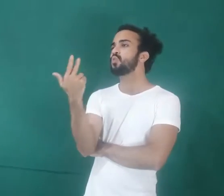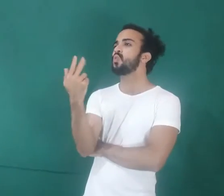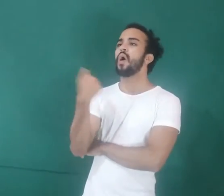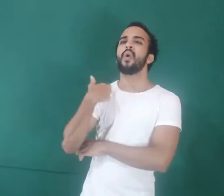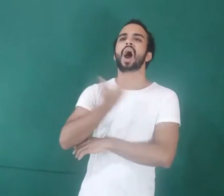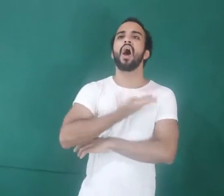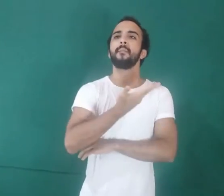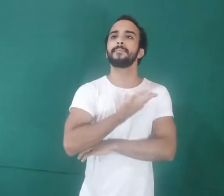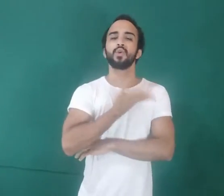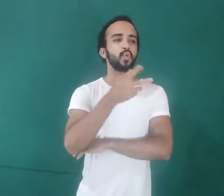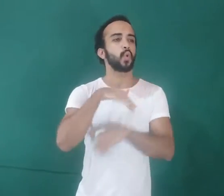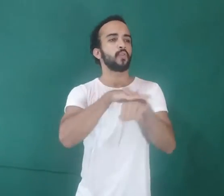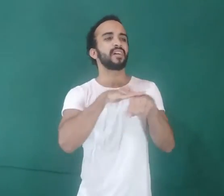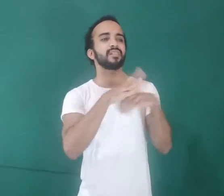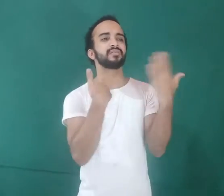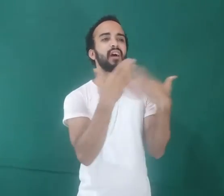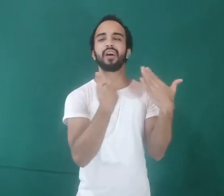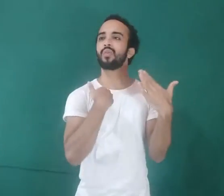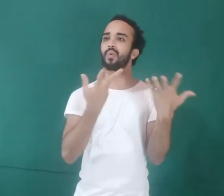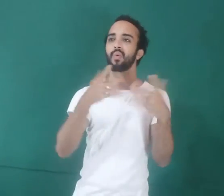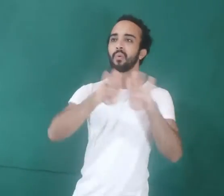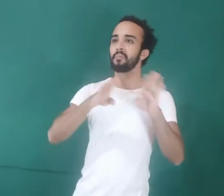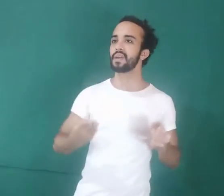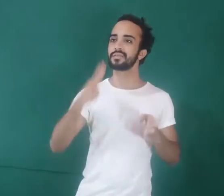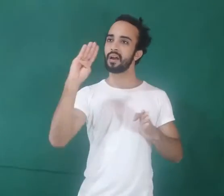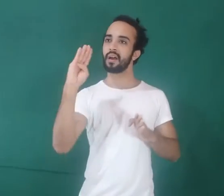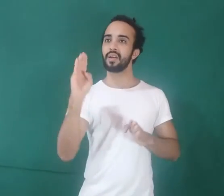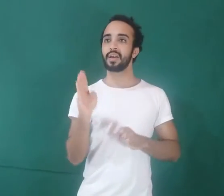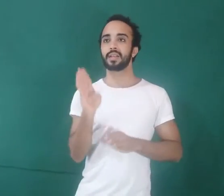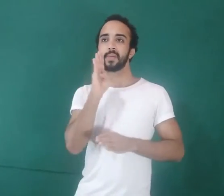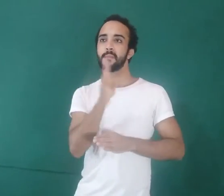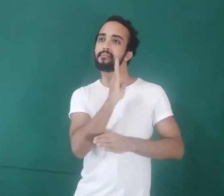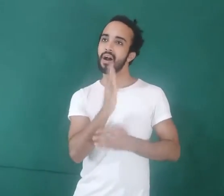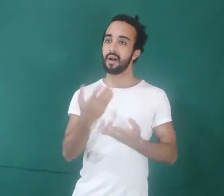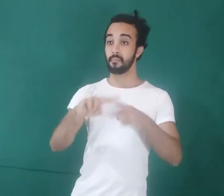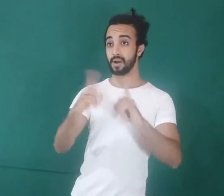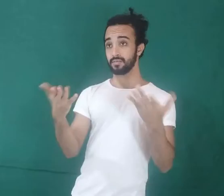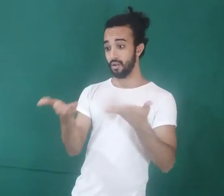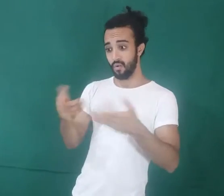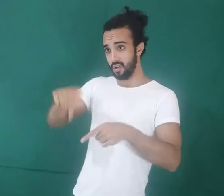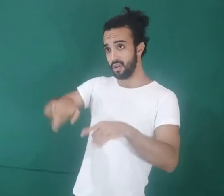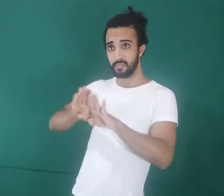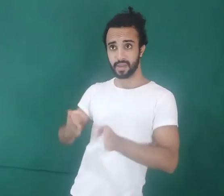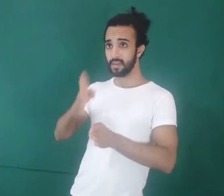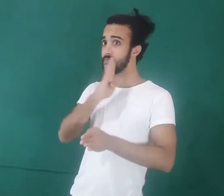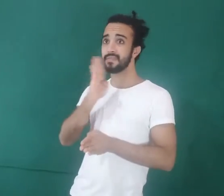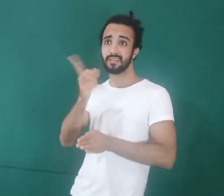Só que agora ele não tá na mesa de bar, agora ele tem um celular que tá ao vivo, e esse ao vivo tá transmitindo para 200 pessoas,